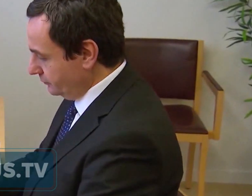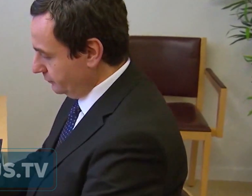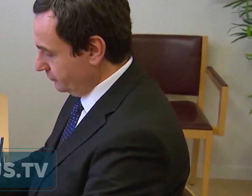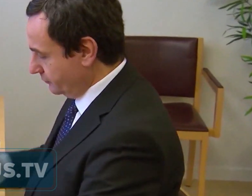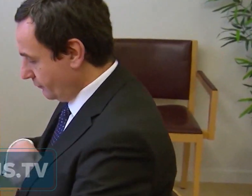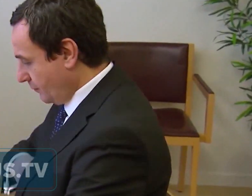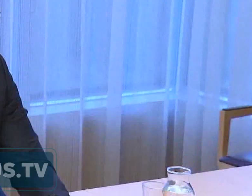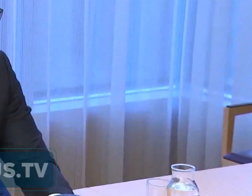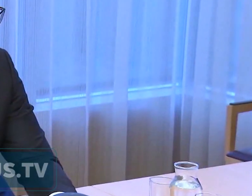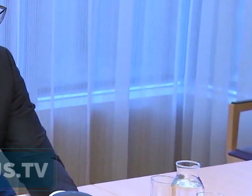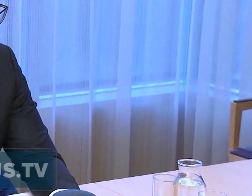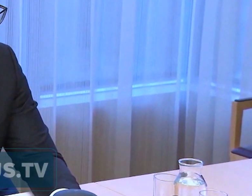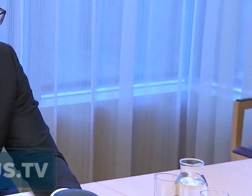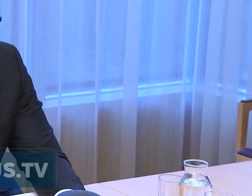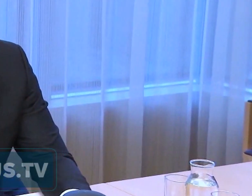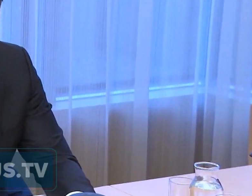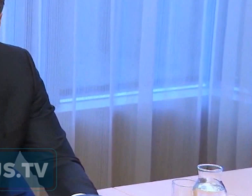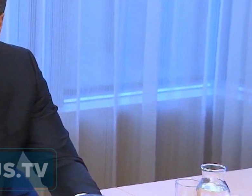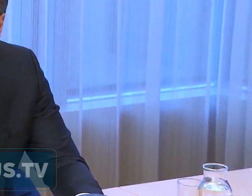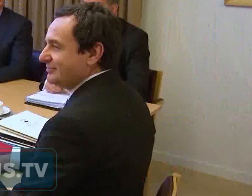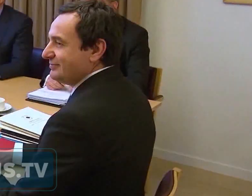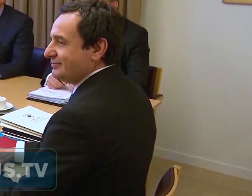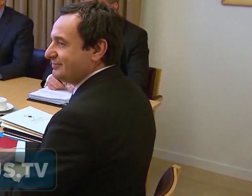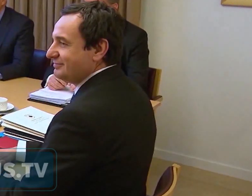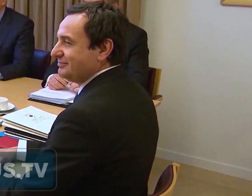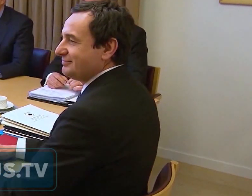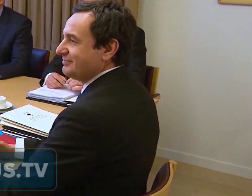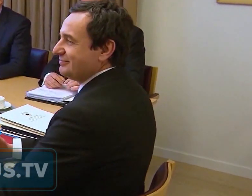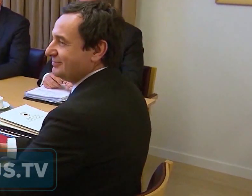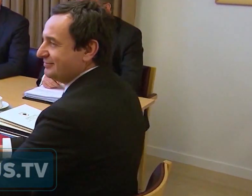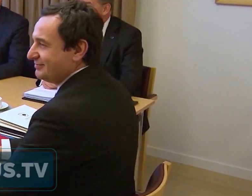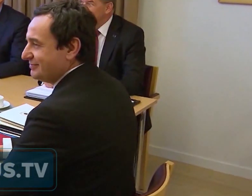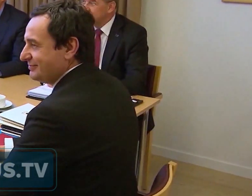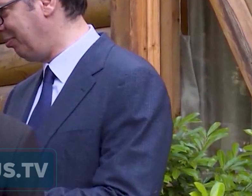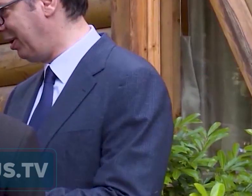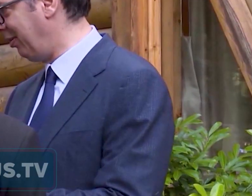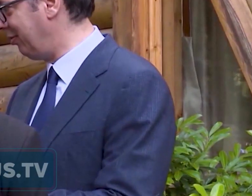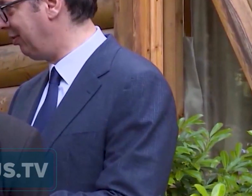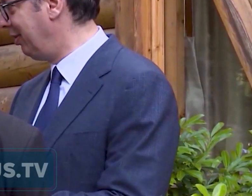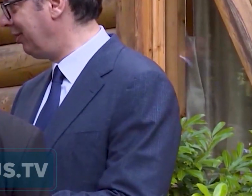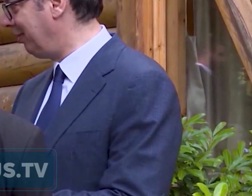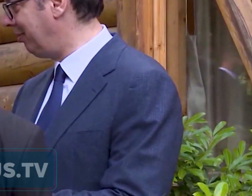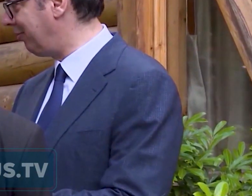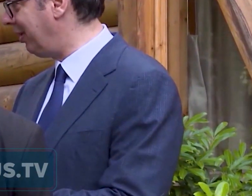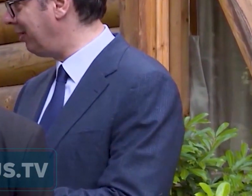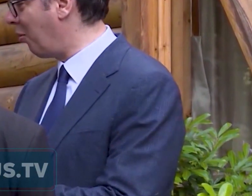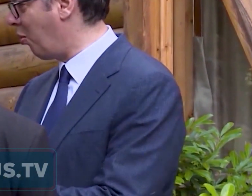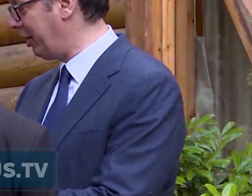fund, kreu i qeverisë të Kosovës tha se ose do të zbatohet marrëveshja bazike ose Kosova nuk do të zbatojë vetëm ato që do Serbia.